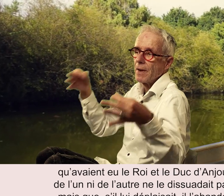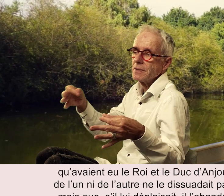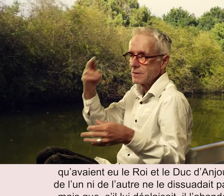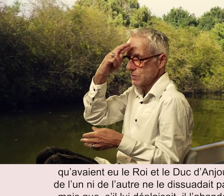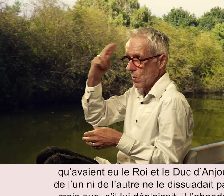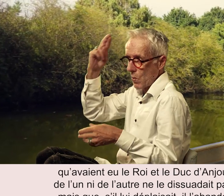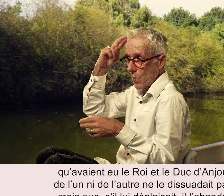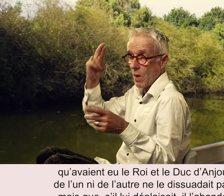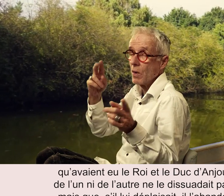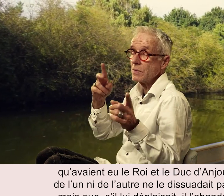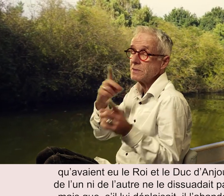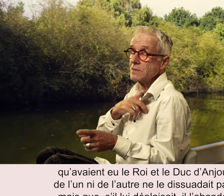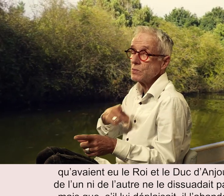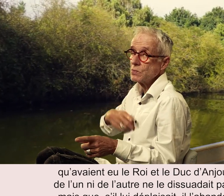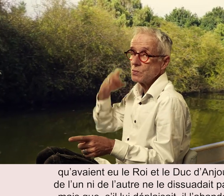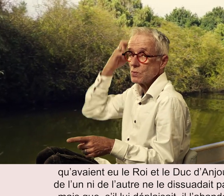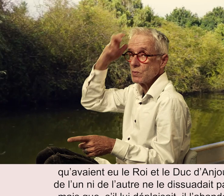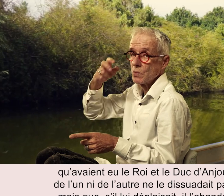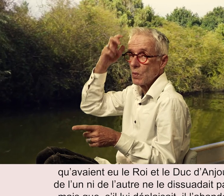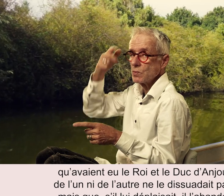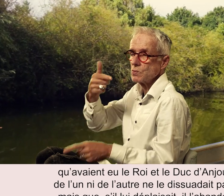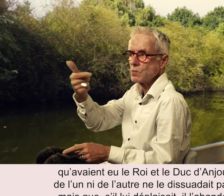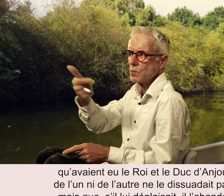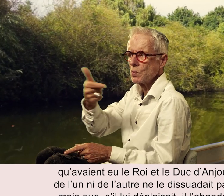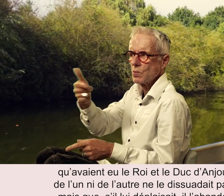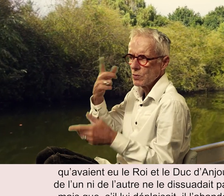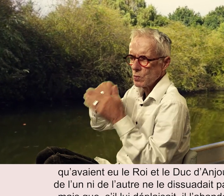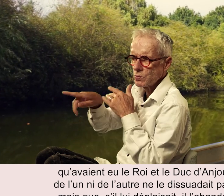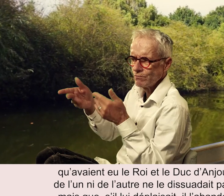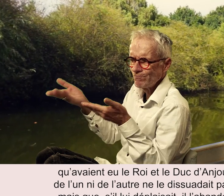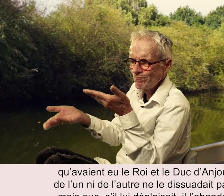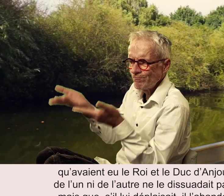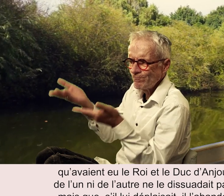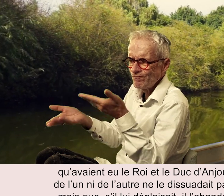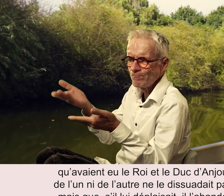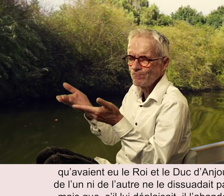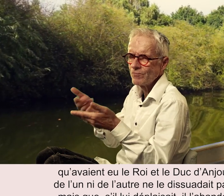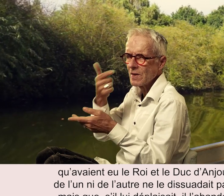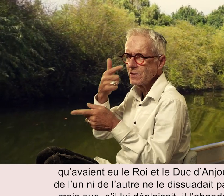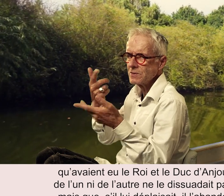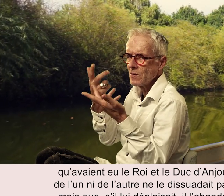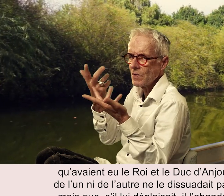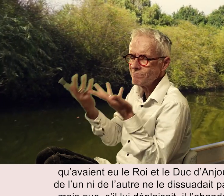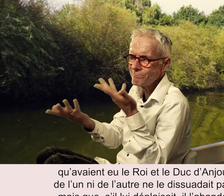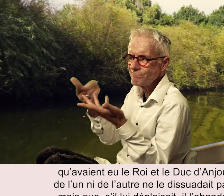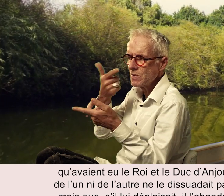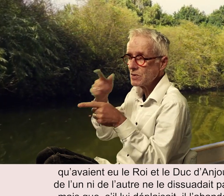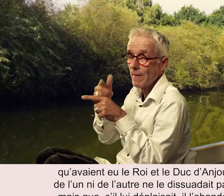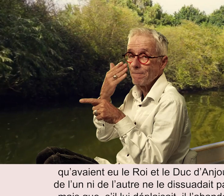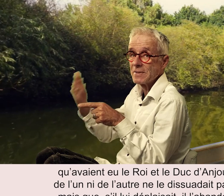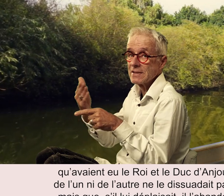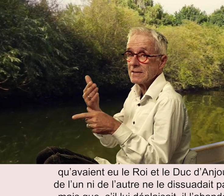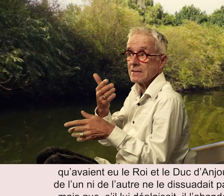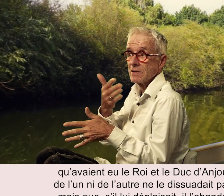roi et le duc d'Anjou, que la disgrâce de l'un ni de l'autre ne le dissuadait pas de son dessein, mais que, s'il lui